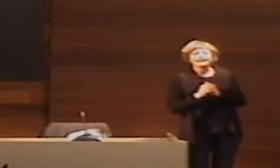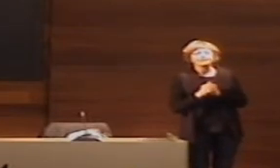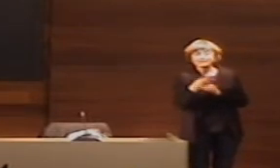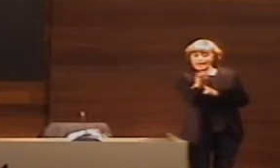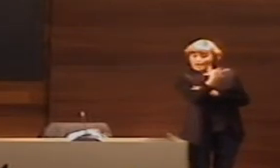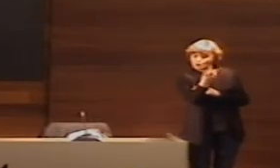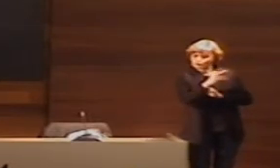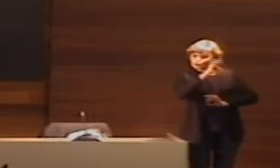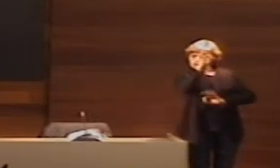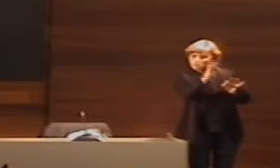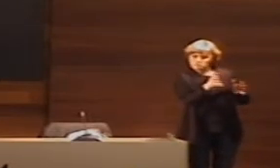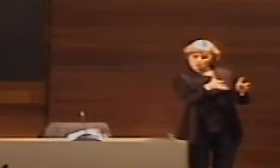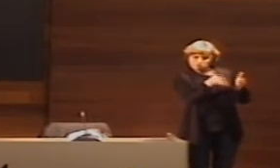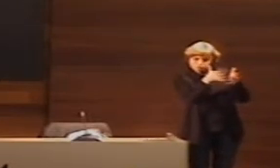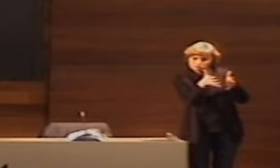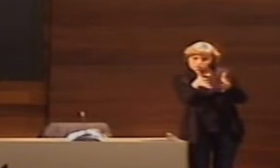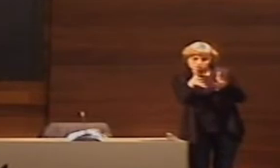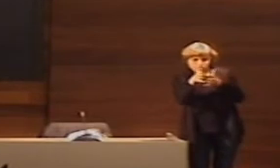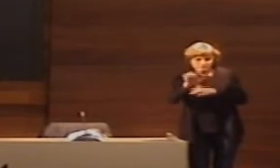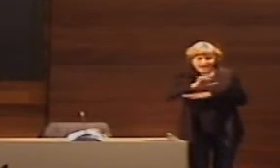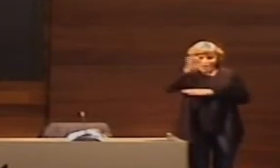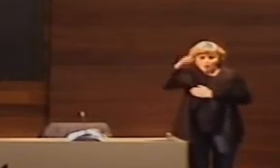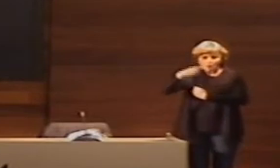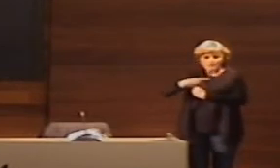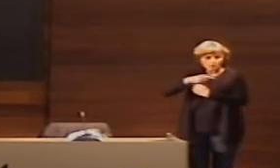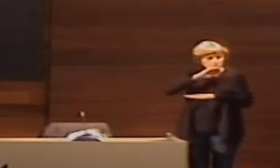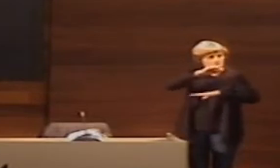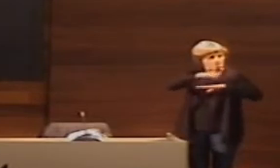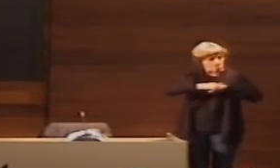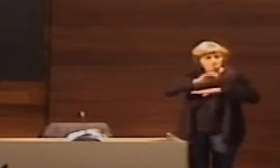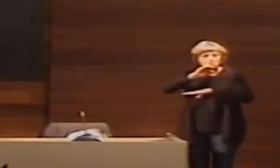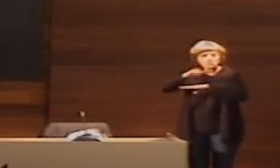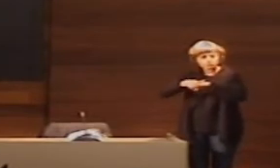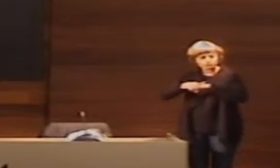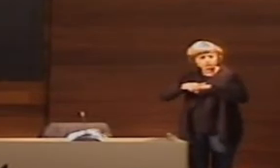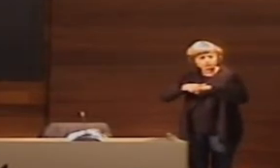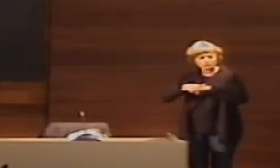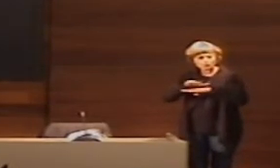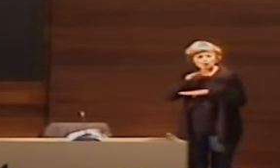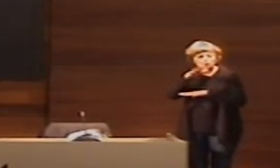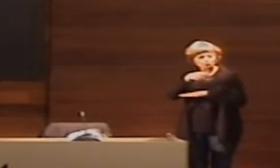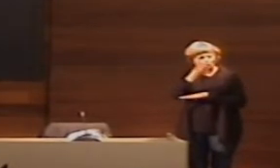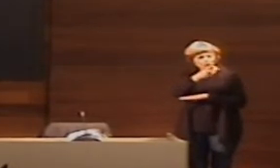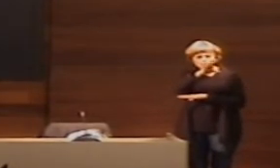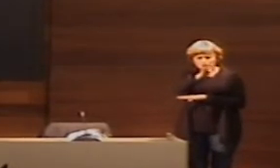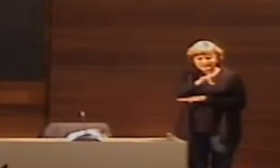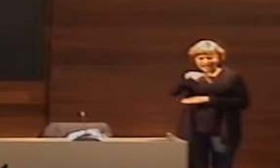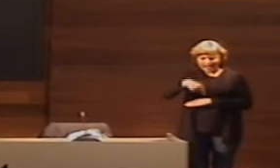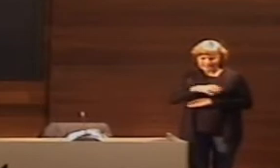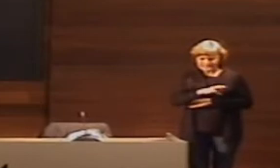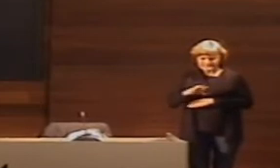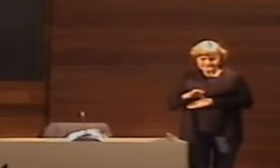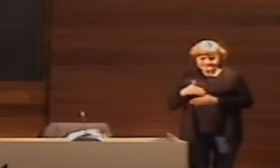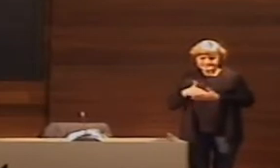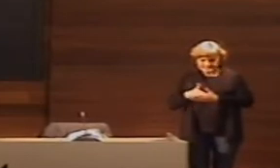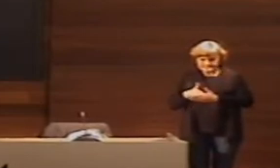mucho las directrices o las recomendaciones europeas, y por qué en Donostia seguimos atascados en el